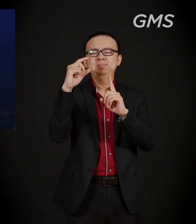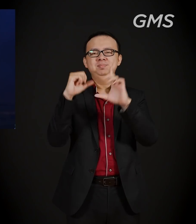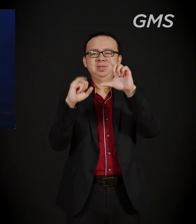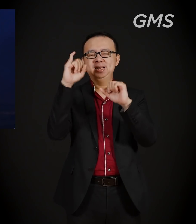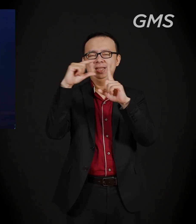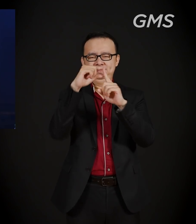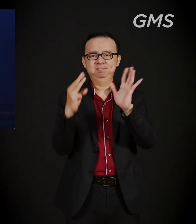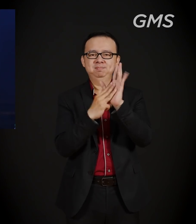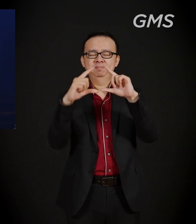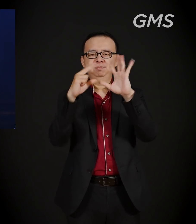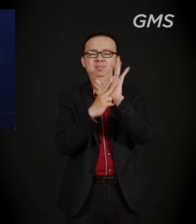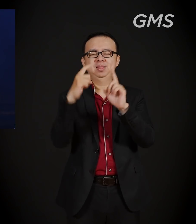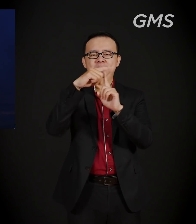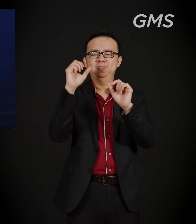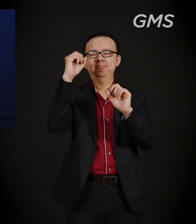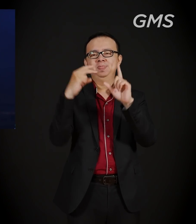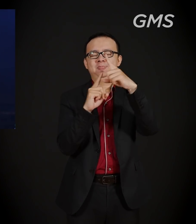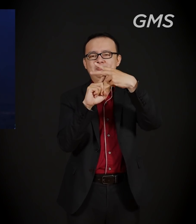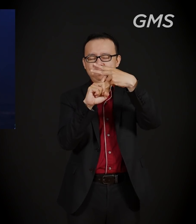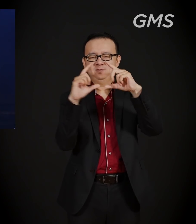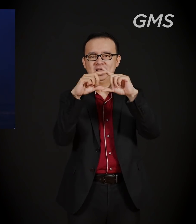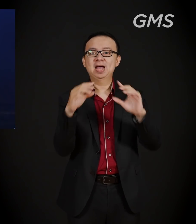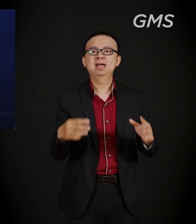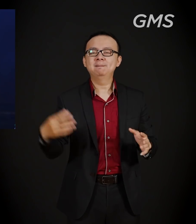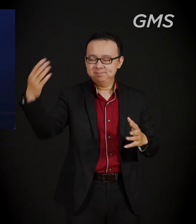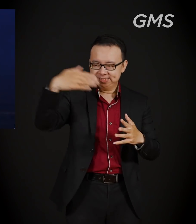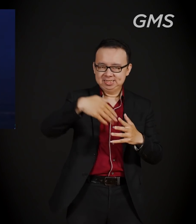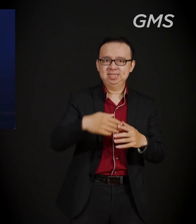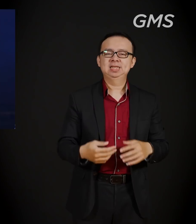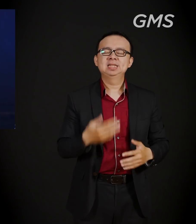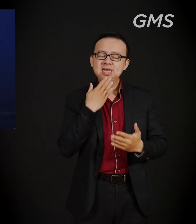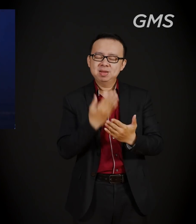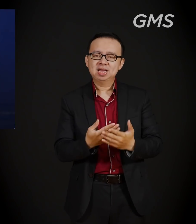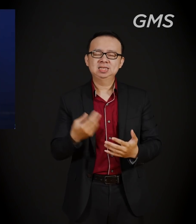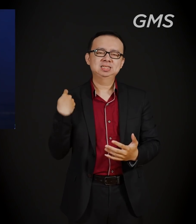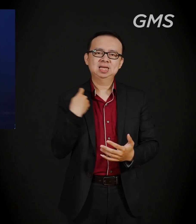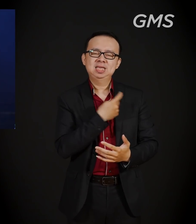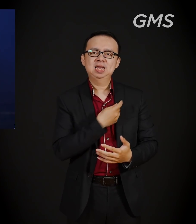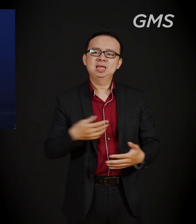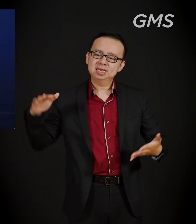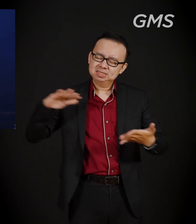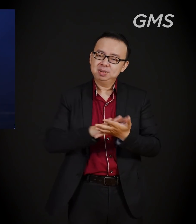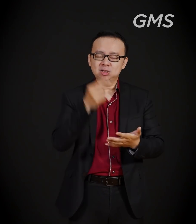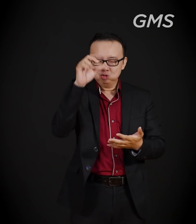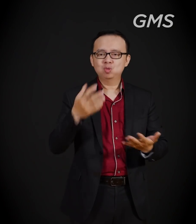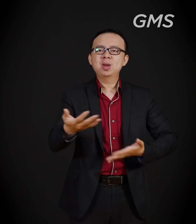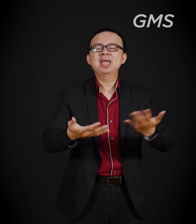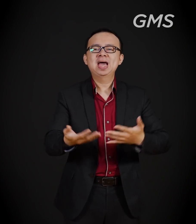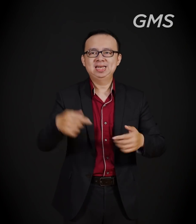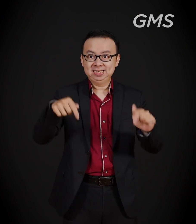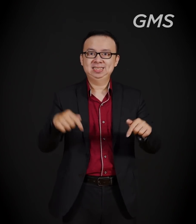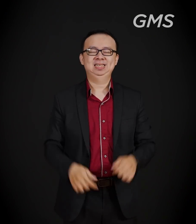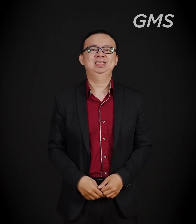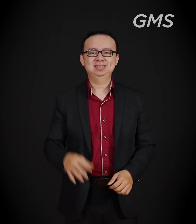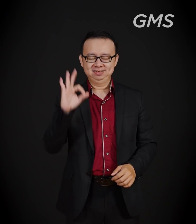berterima kasih untuk kesempatan melayani dalam ibadah yang luar biasa ini. Tuhan Yesus memberkati. Haleluya.